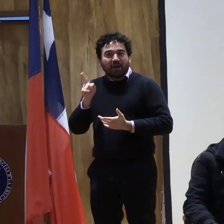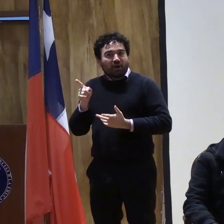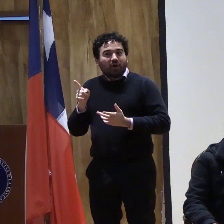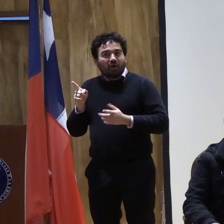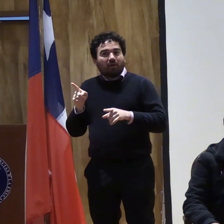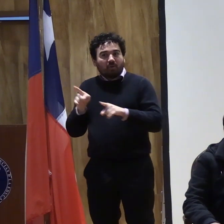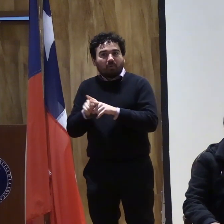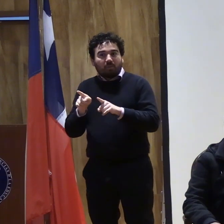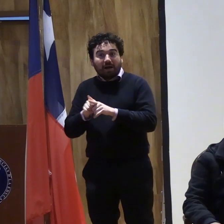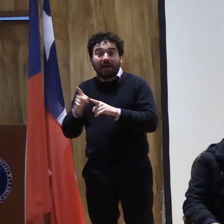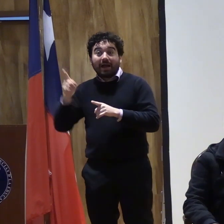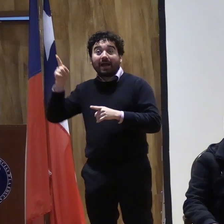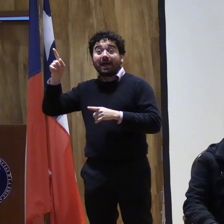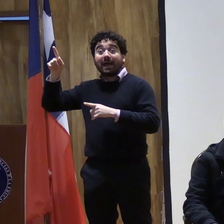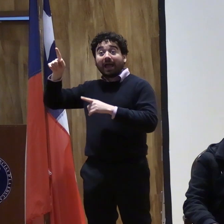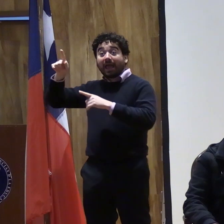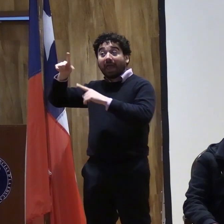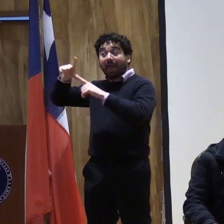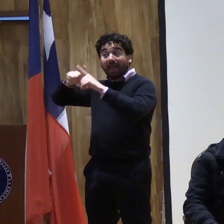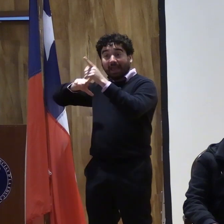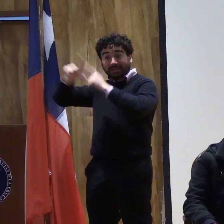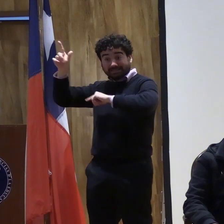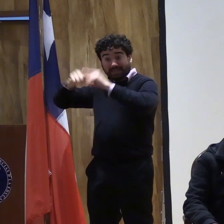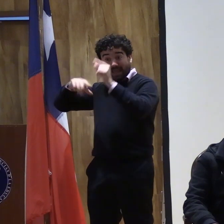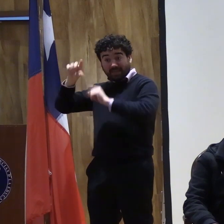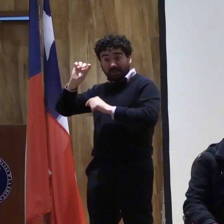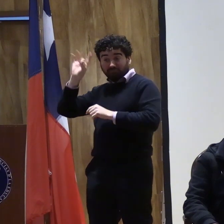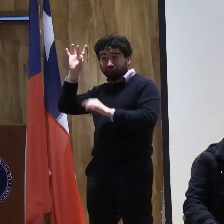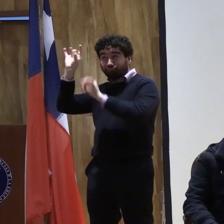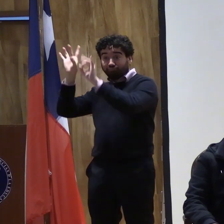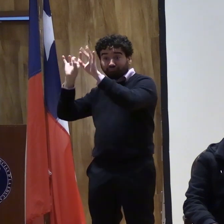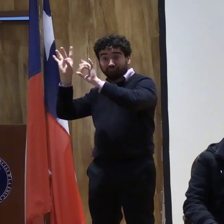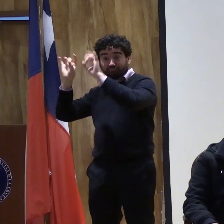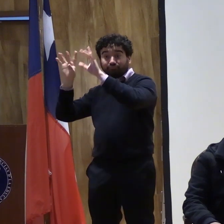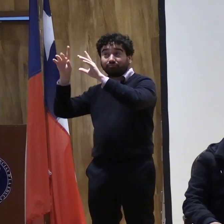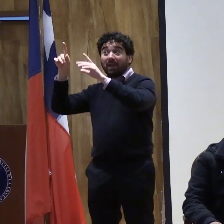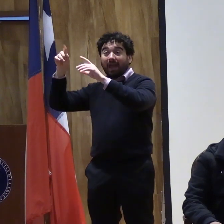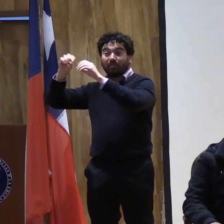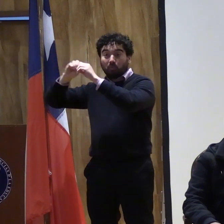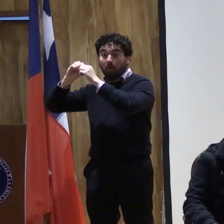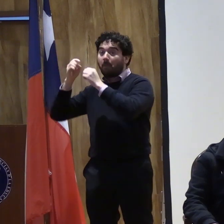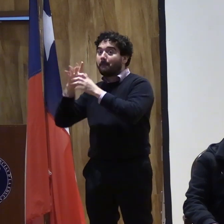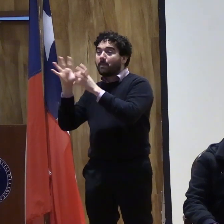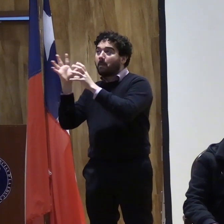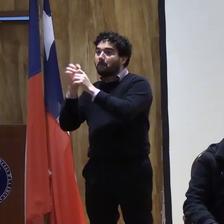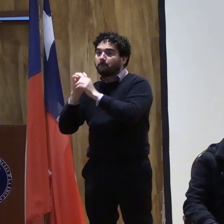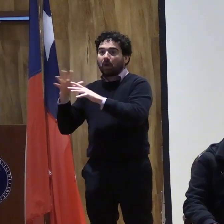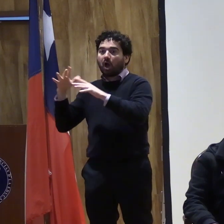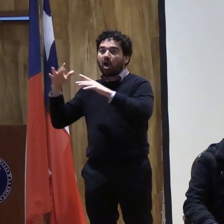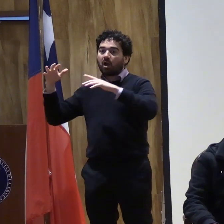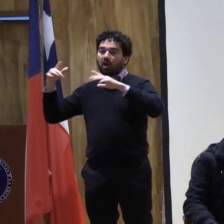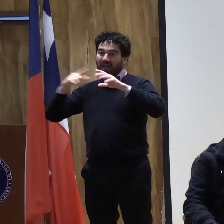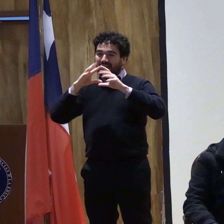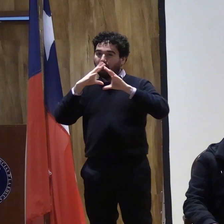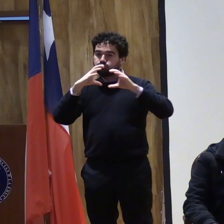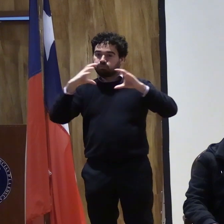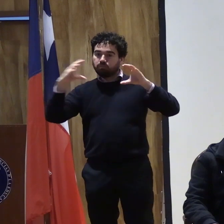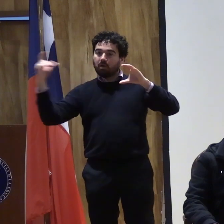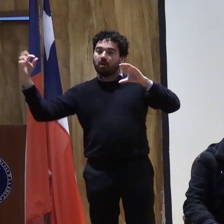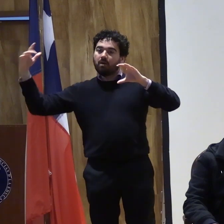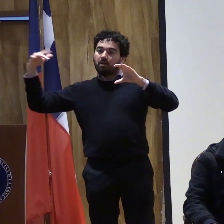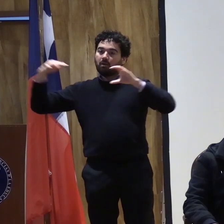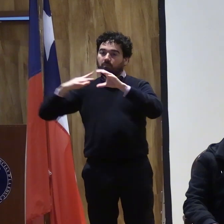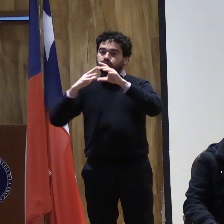estrellas enriquecen químicamente las nubes. Esas nubes enriquecidas también